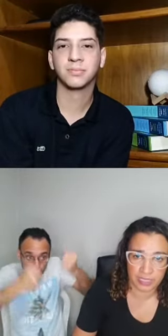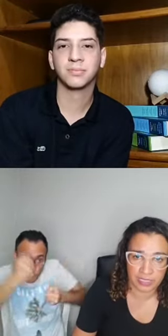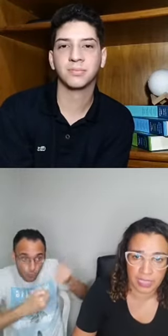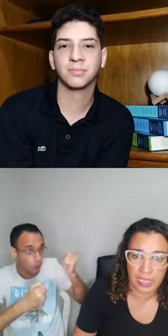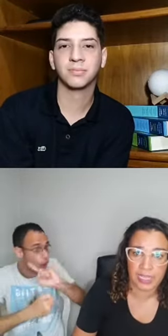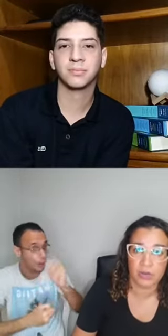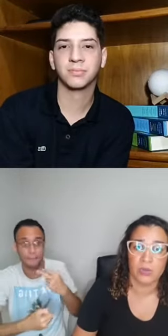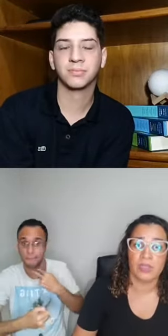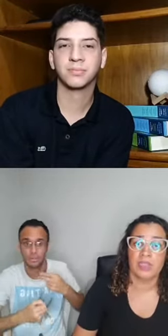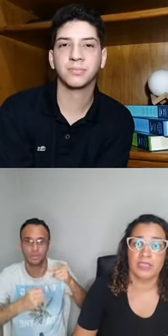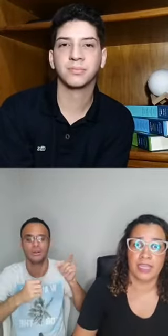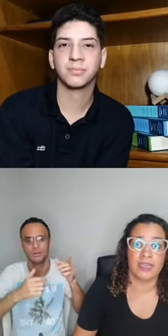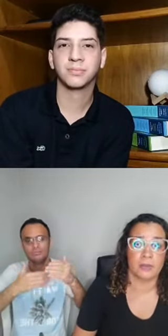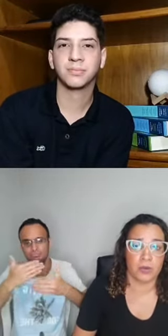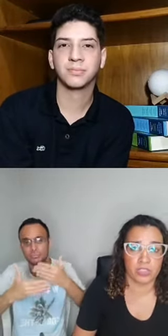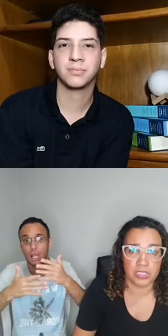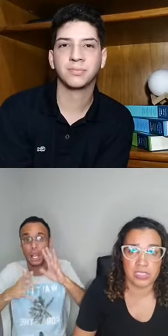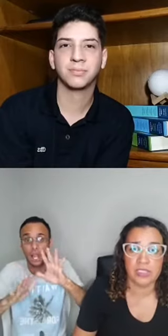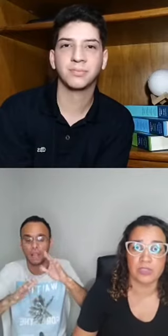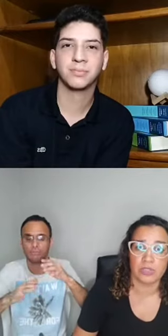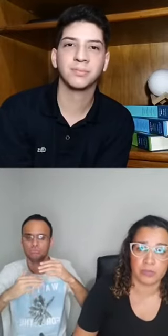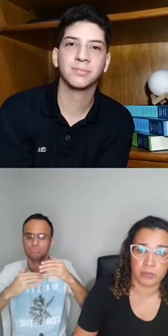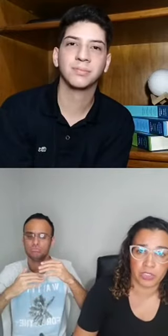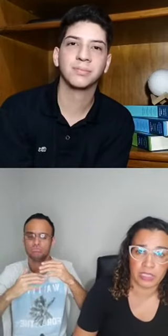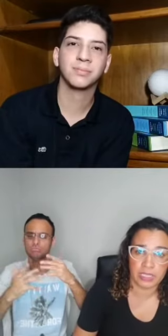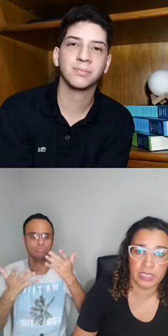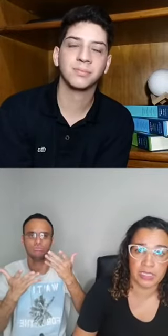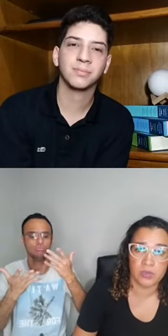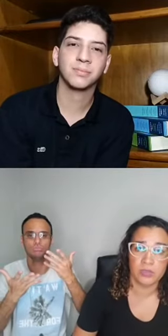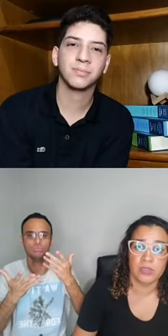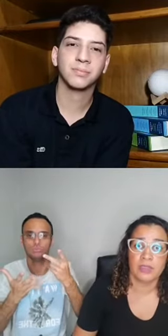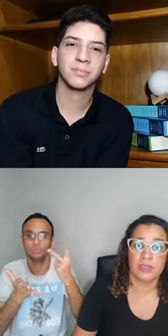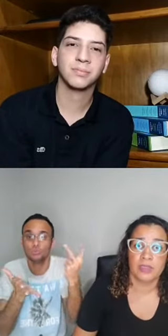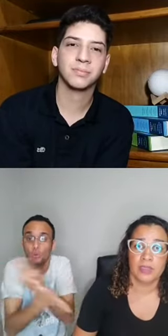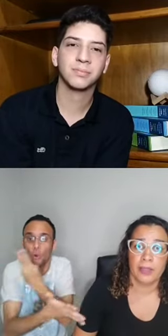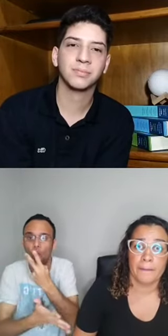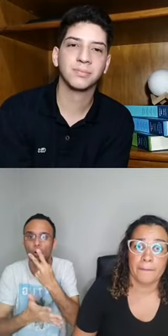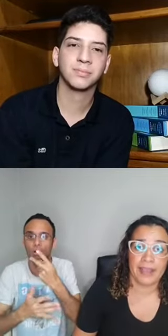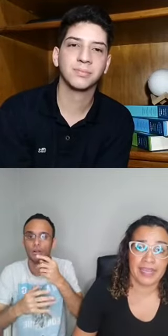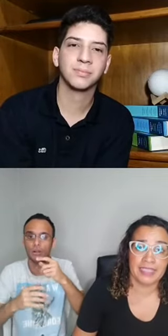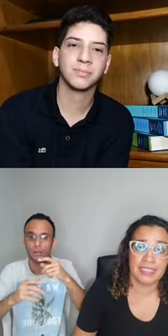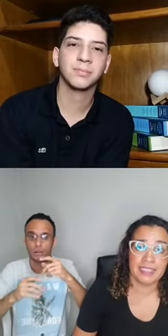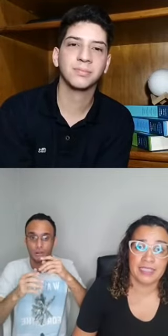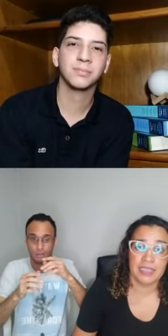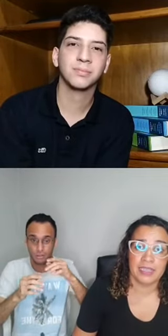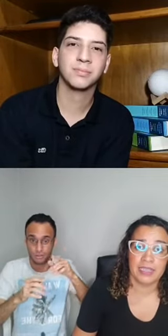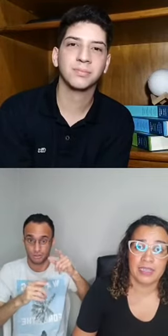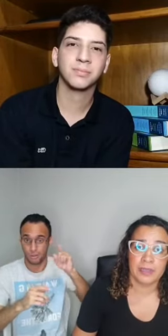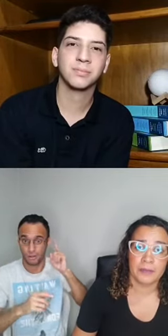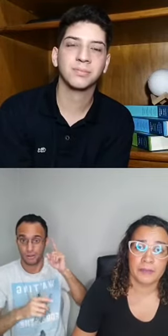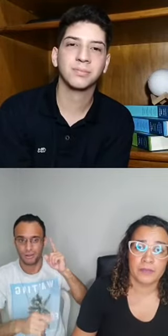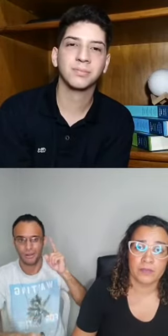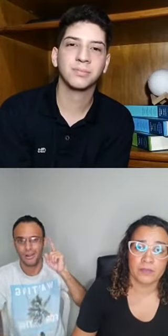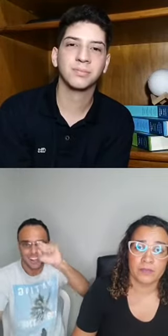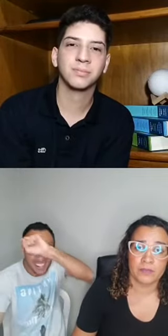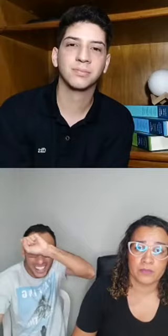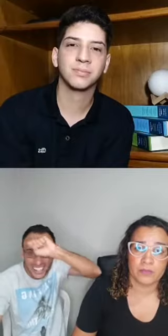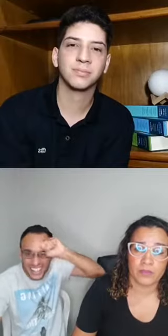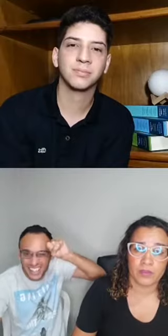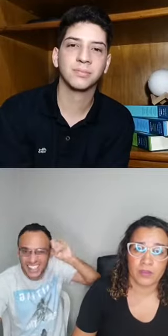vocês entenderam, né? Não pode isso, não pode aquilo, mas